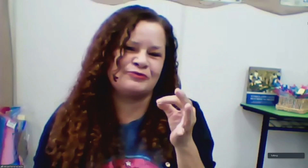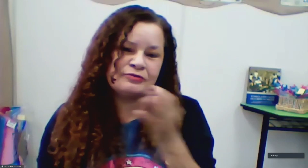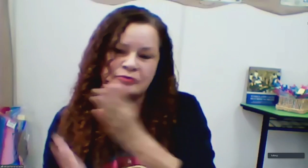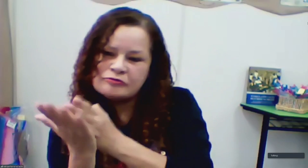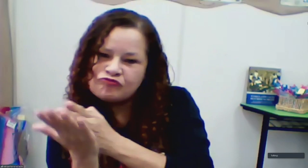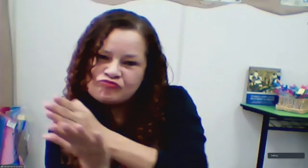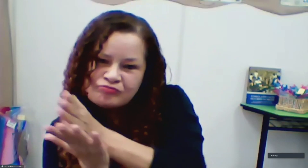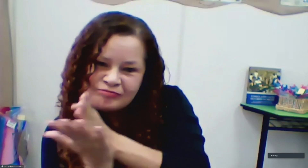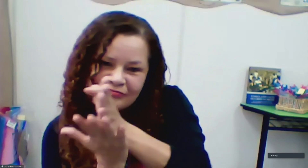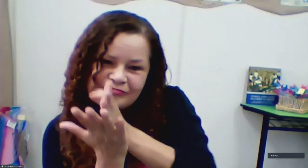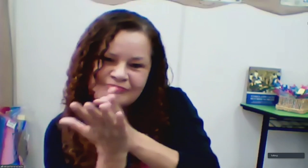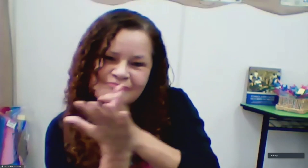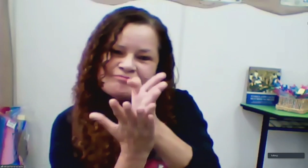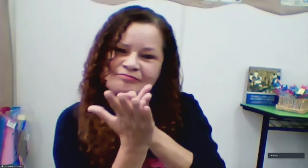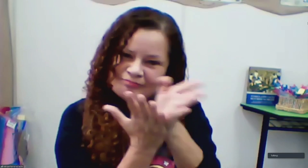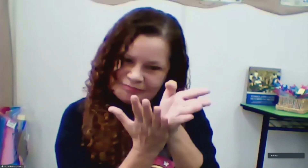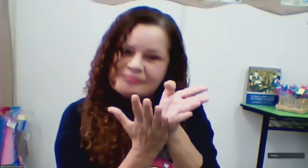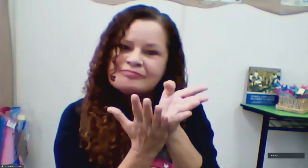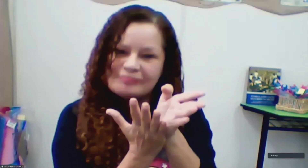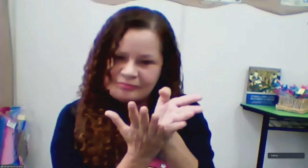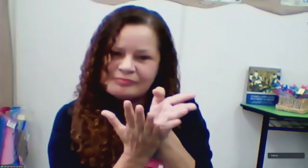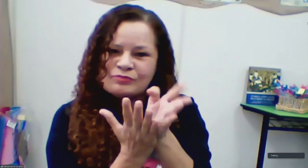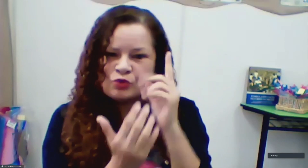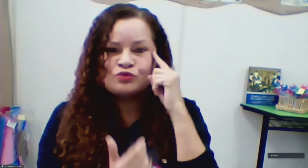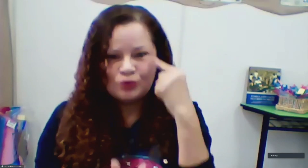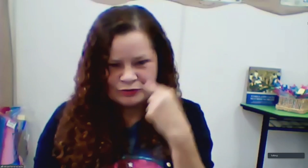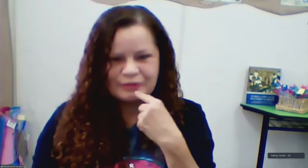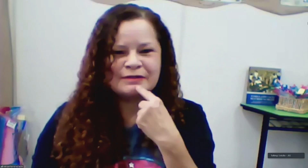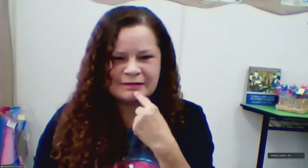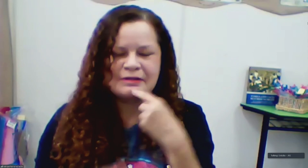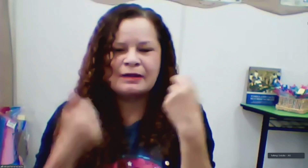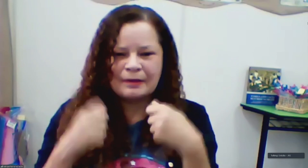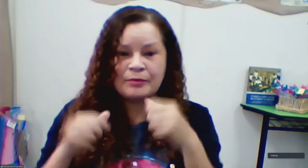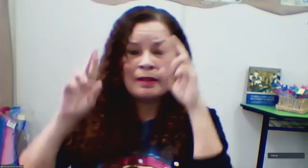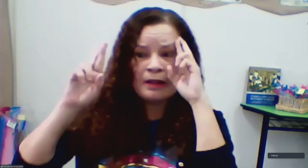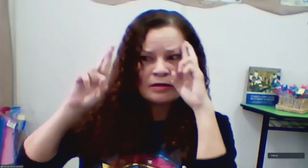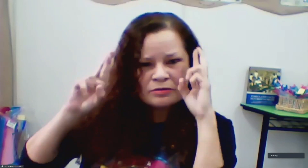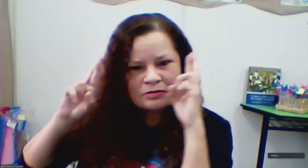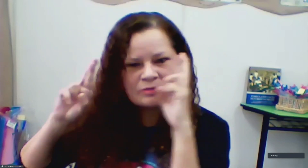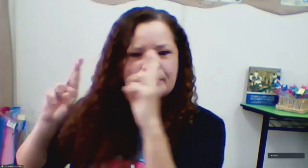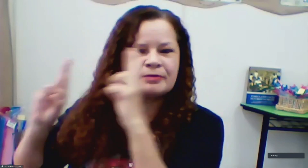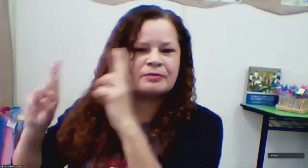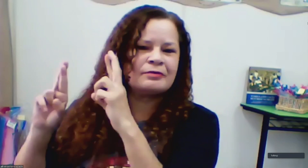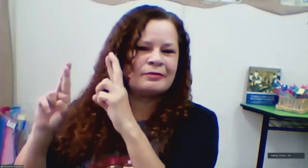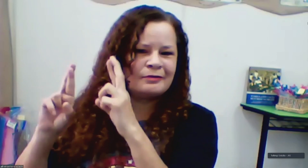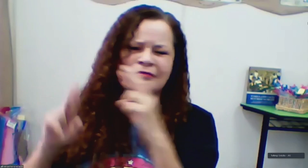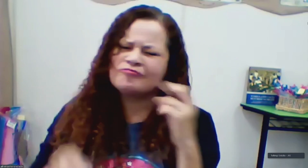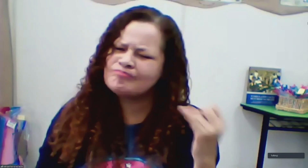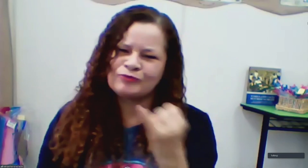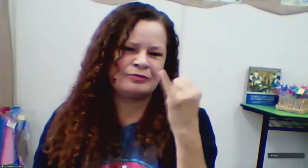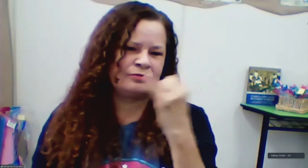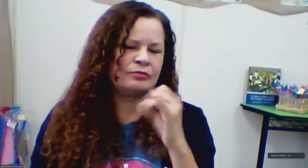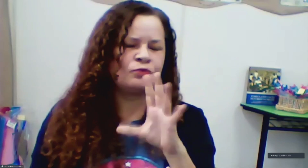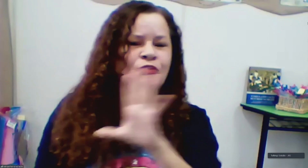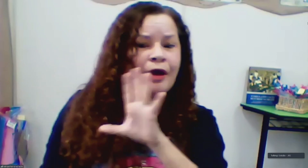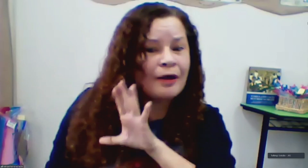bom. Em relação à cultura, sim, são diferentes, são caminhos diferentes. A questão do surdo, o